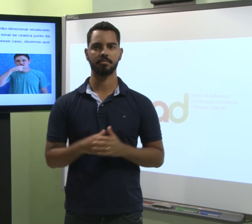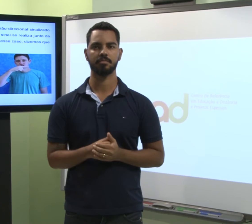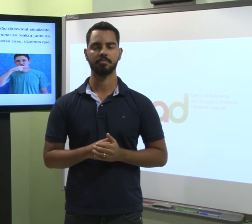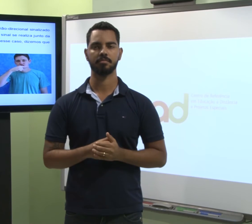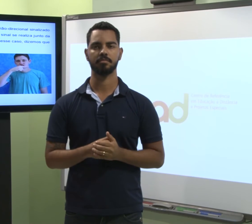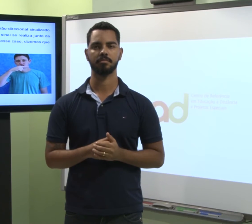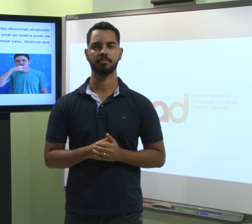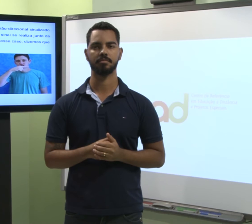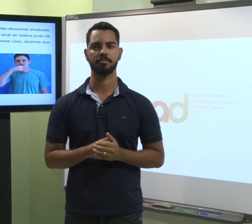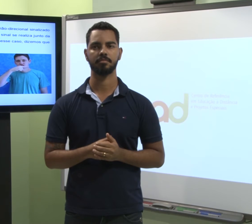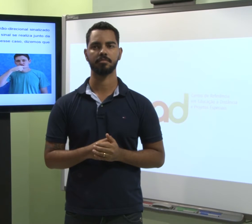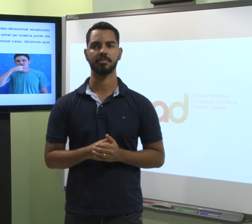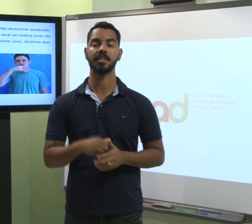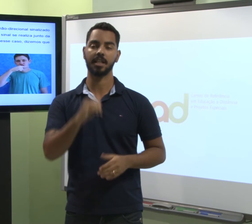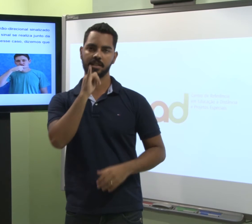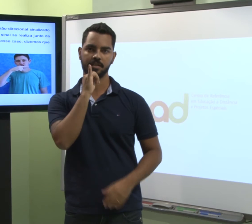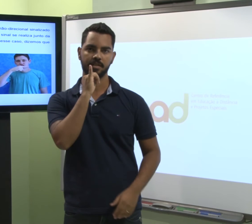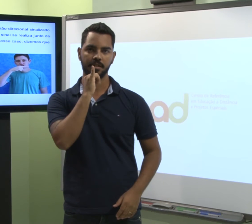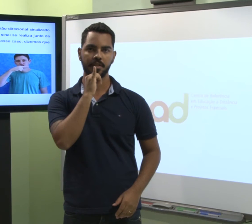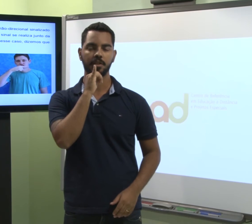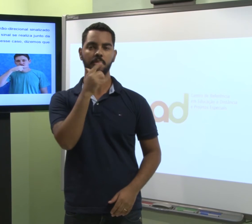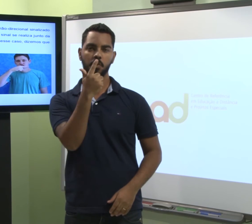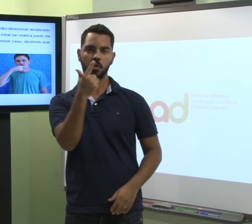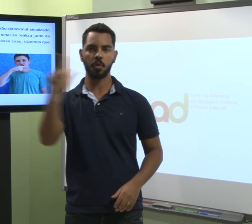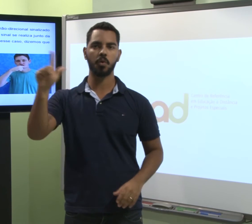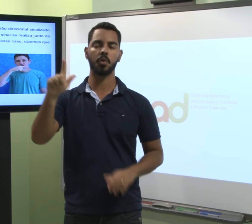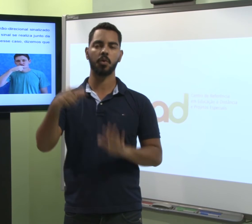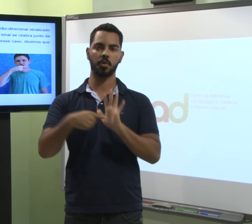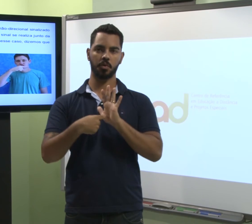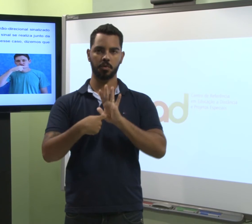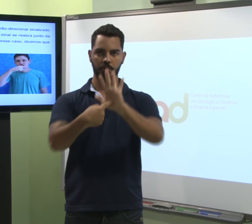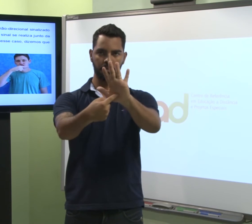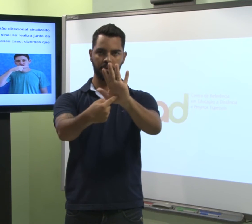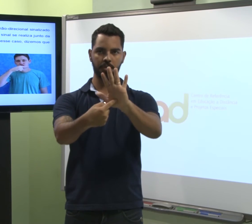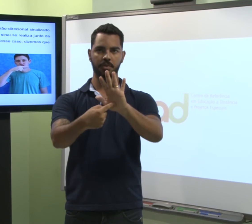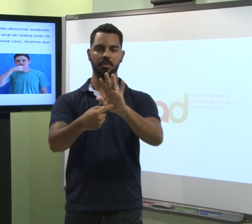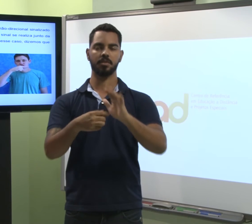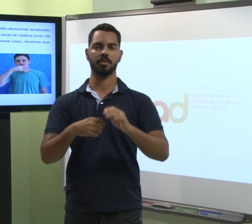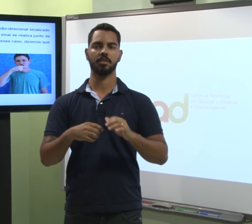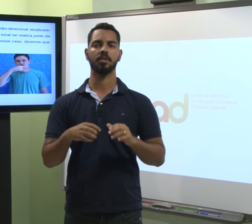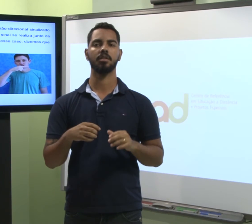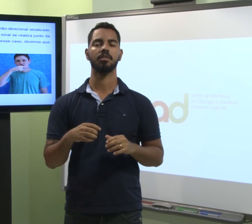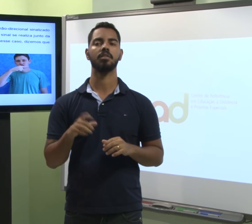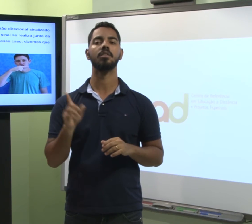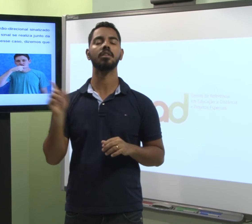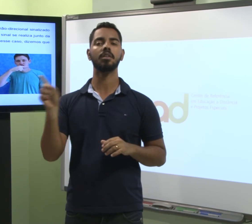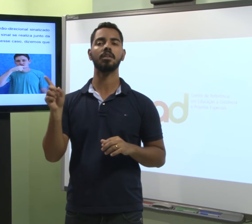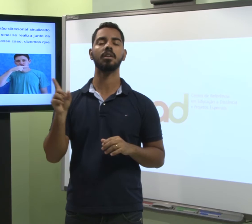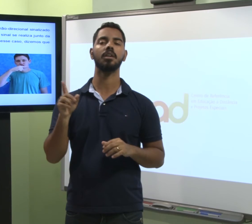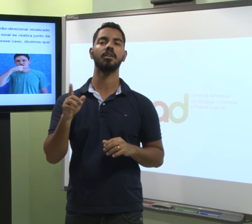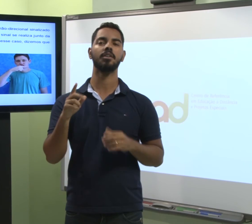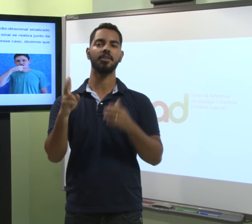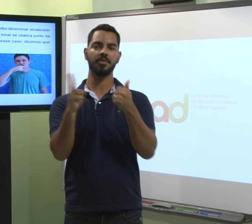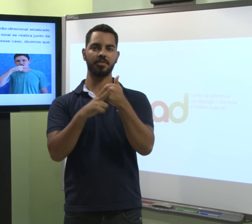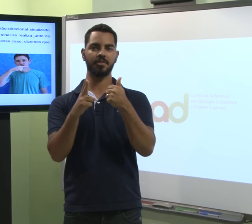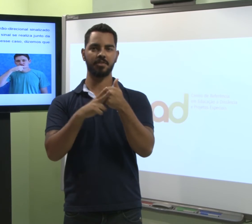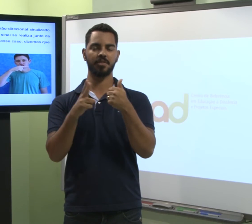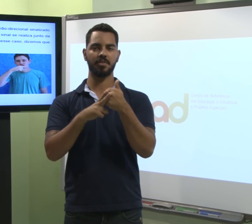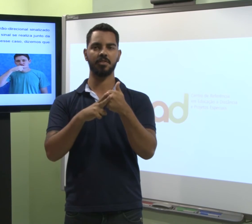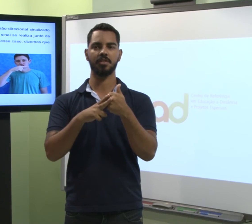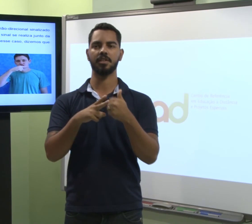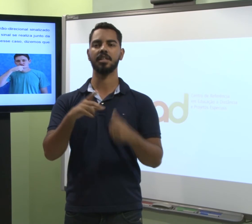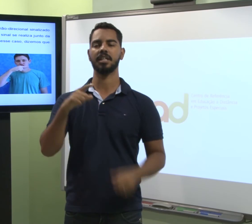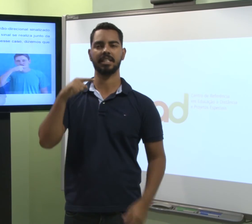Apresentando mais um exemplo dentro da temática acerca dos verbos não direcionais, temos aqui ainda o verbo escovar